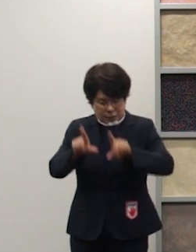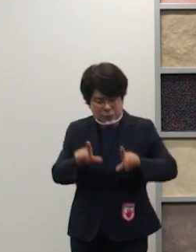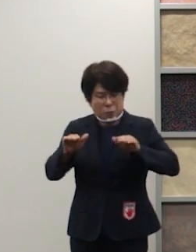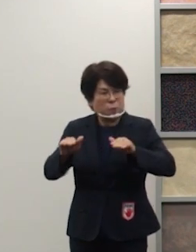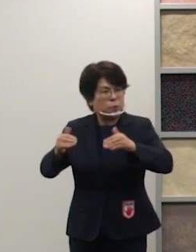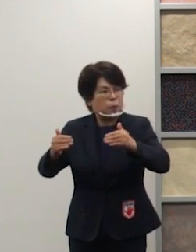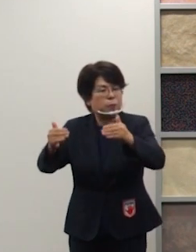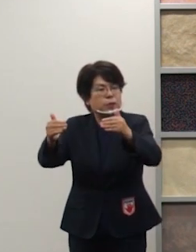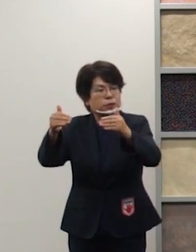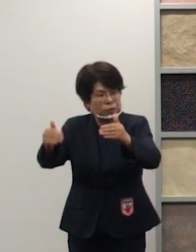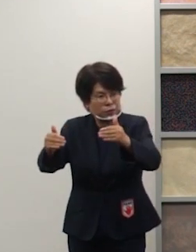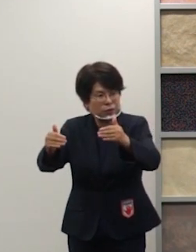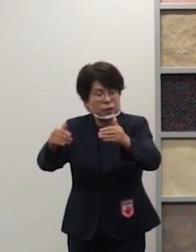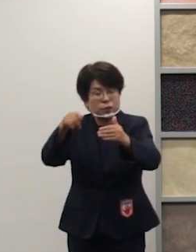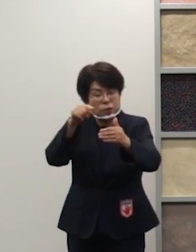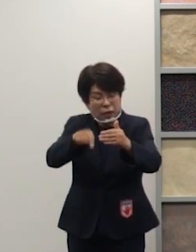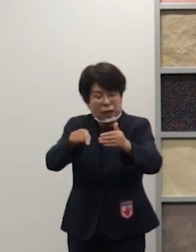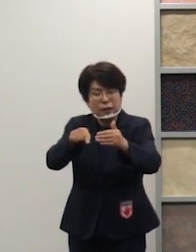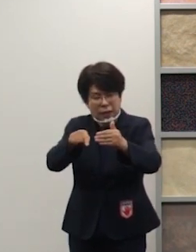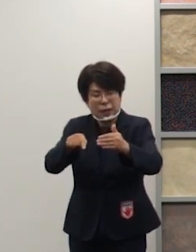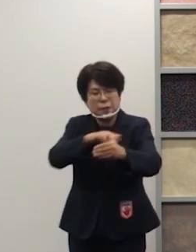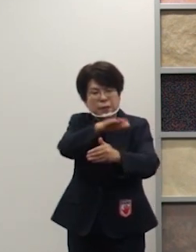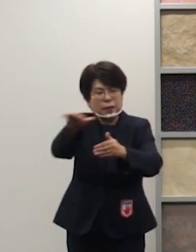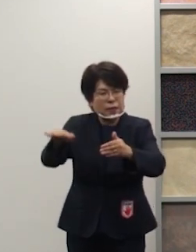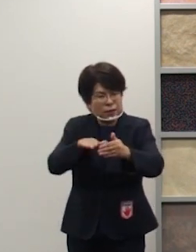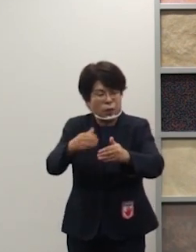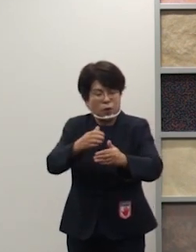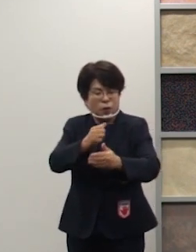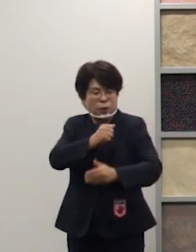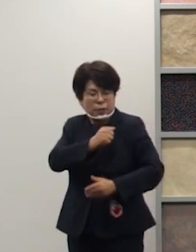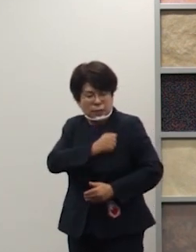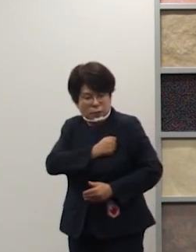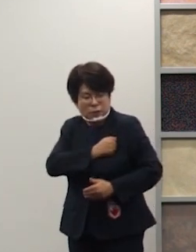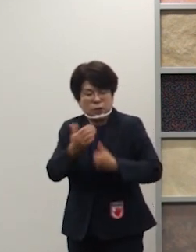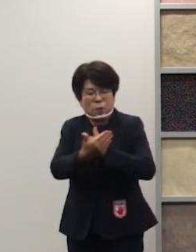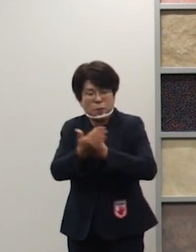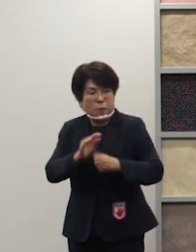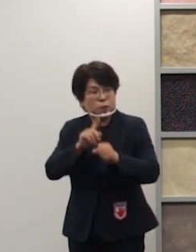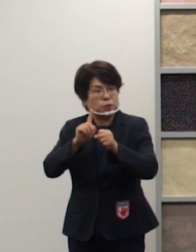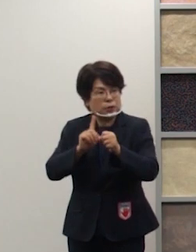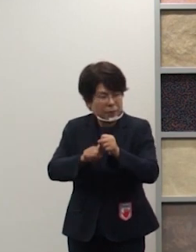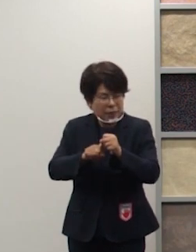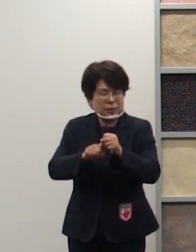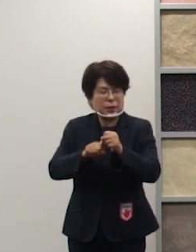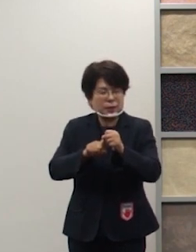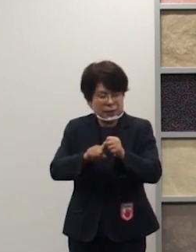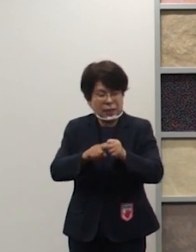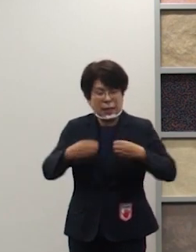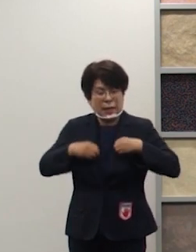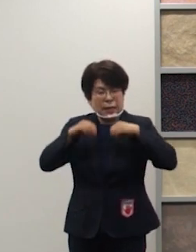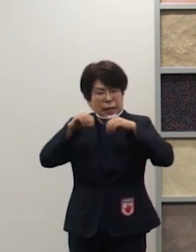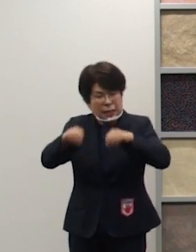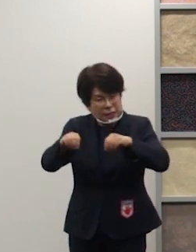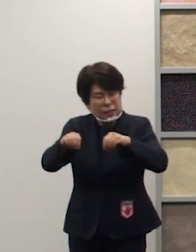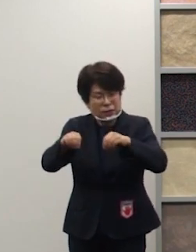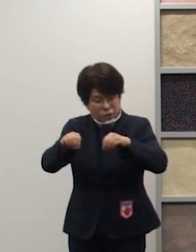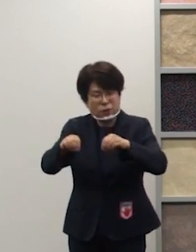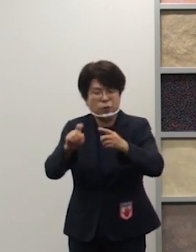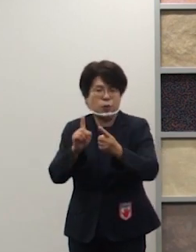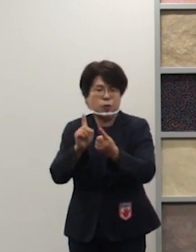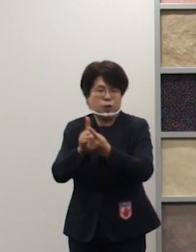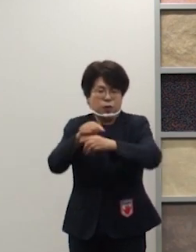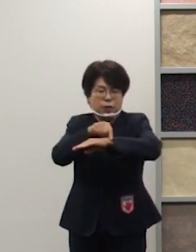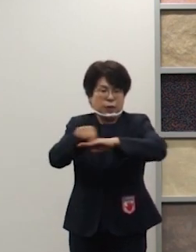を守るために、いわばその感染症対策が徹底された、社会